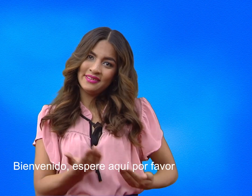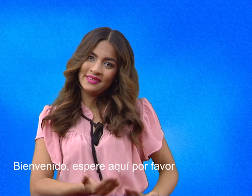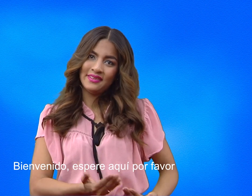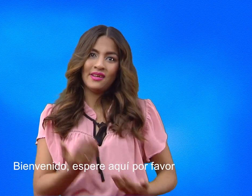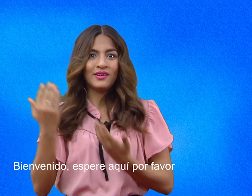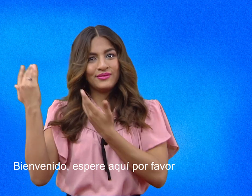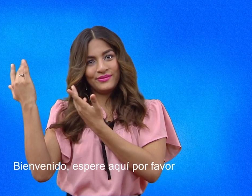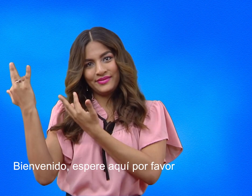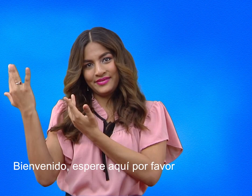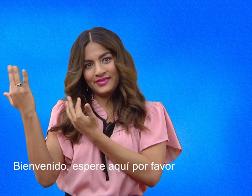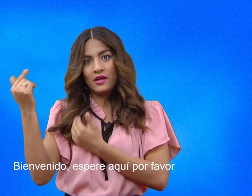Bienvenidos.